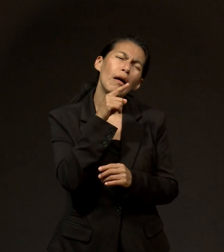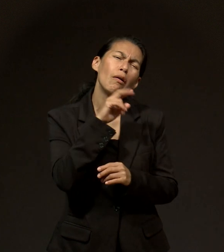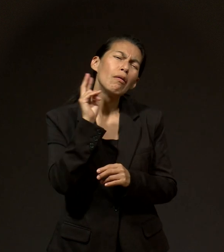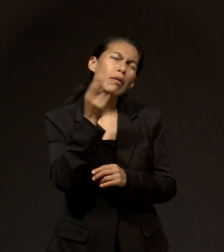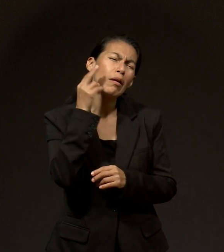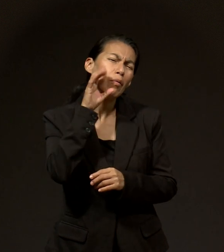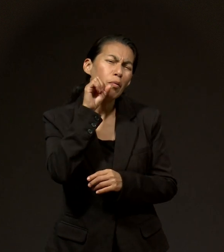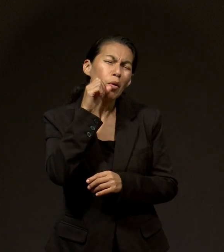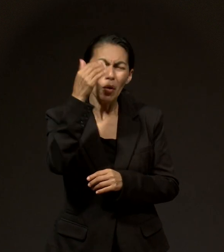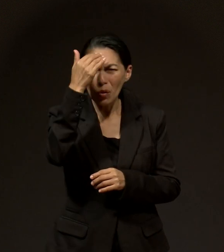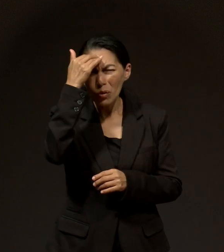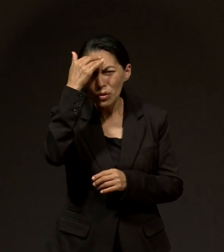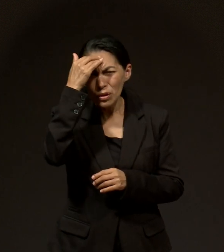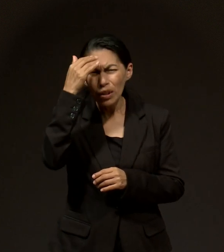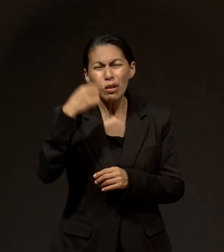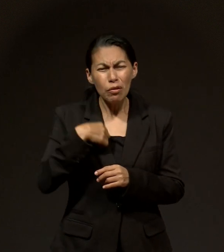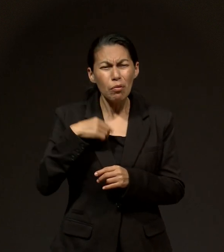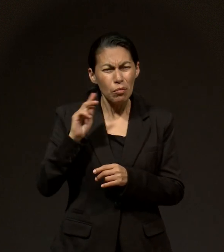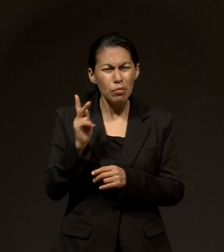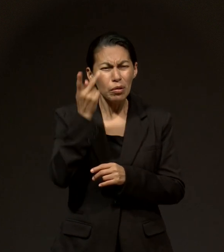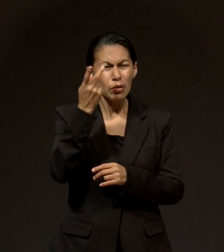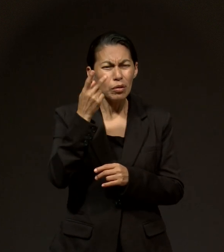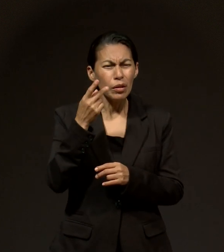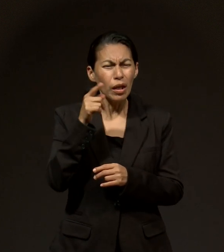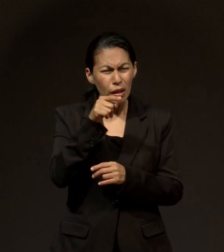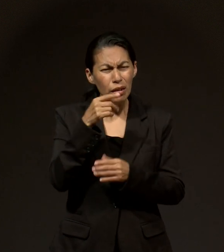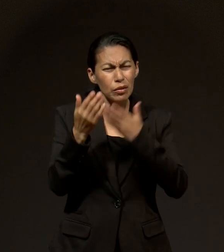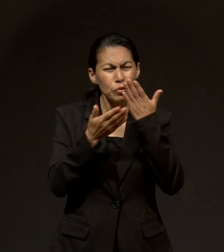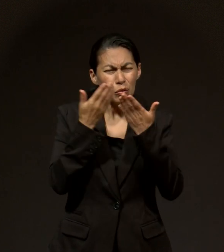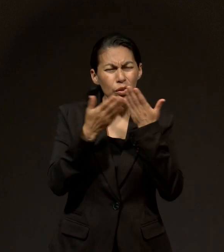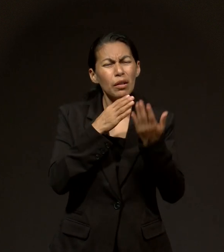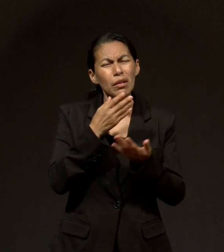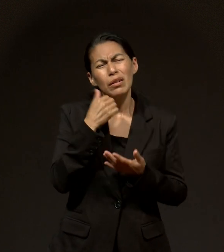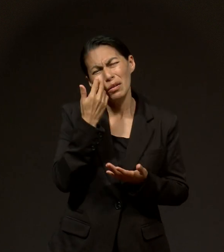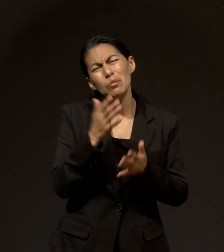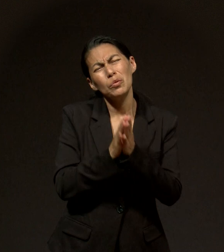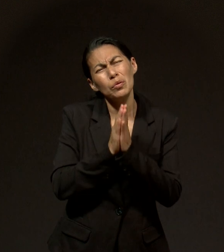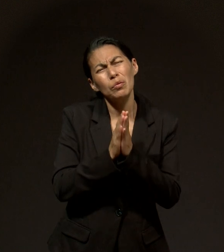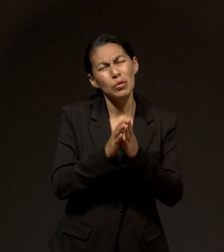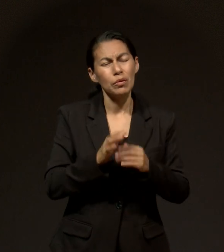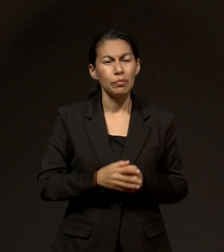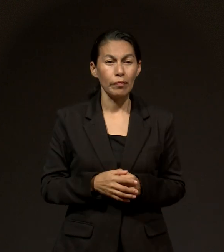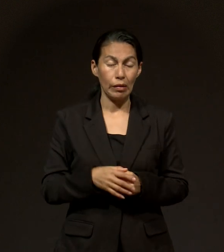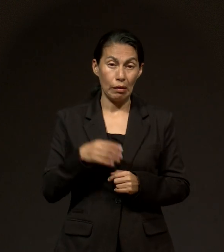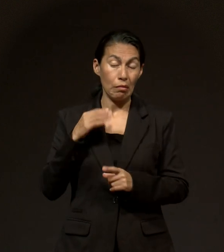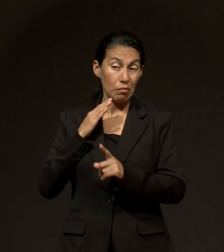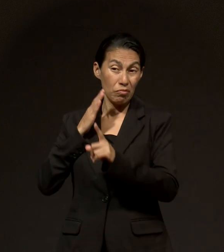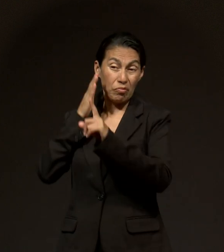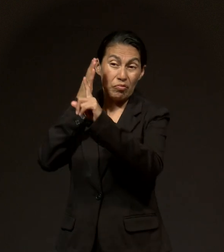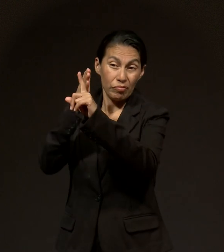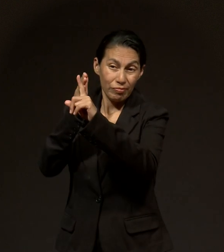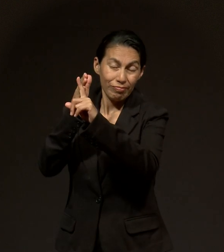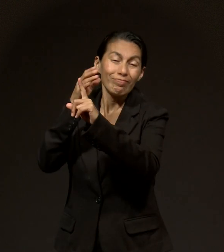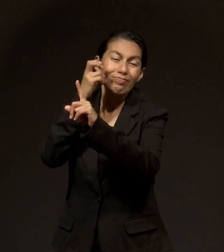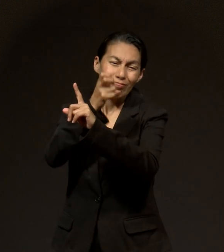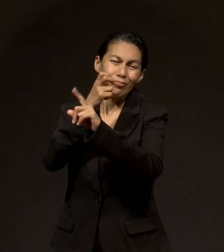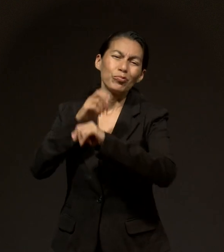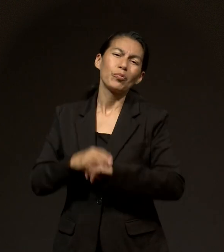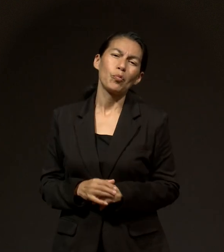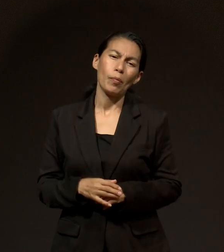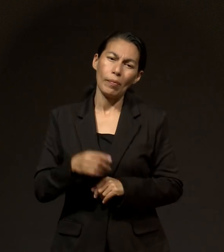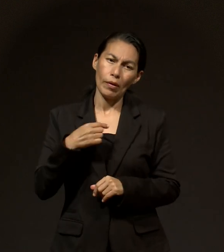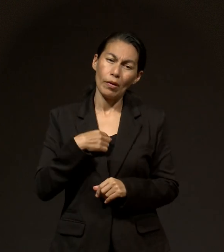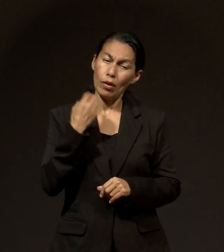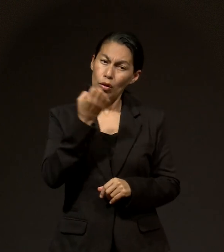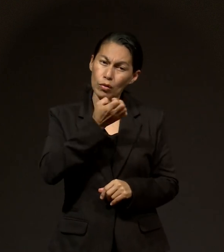la preparatoria allí. Y desde muy chiquita yo oraba y siempre tenía eso. Que quiero estudiar en la escuela